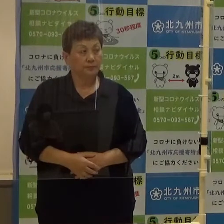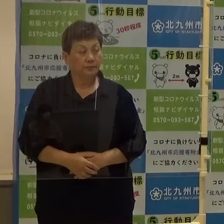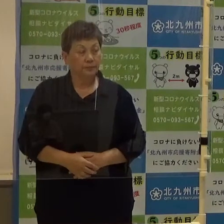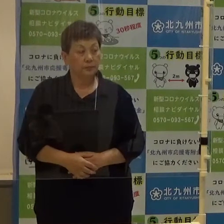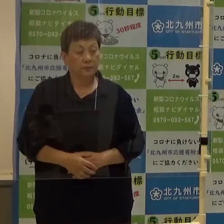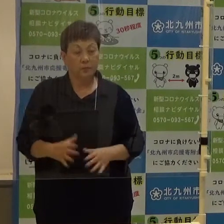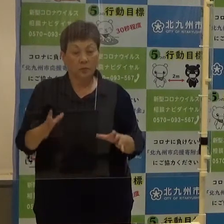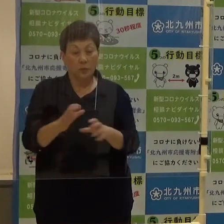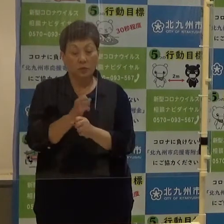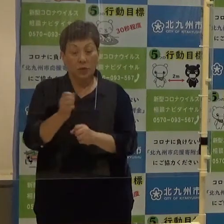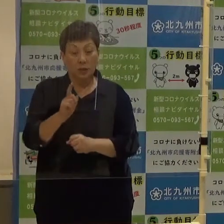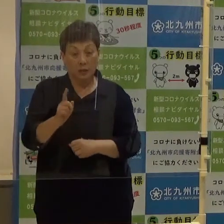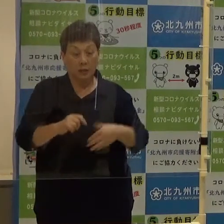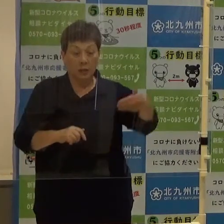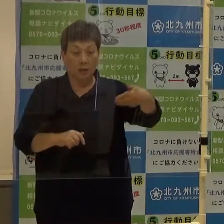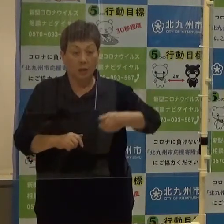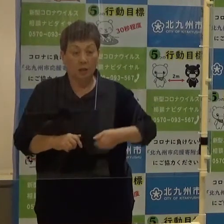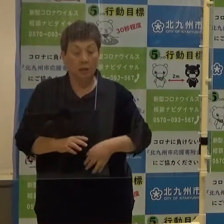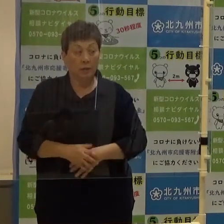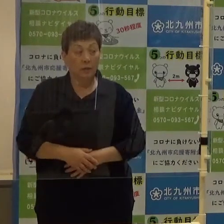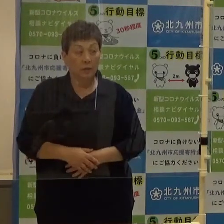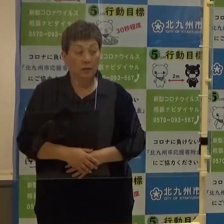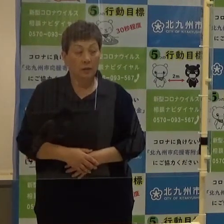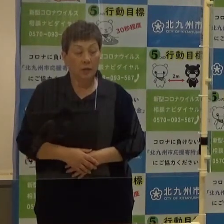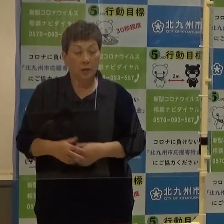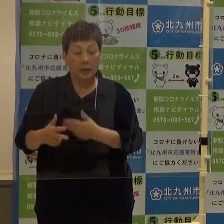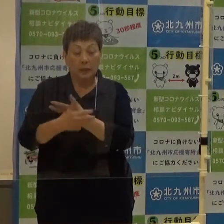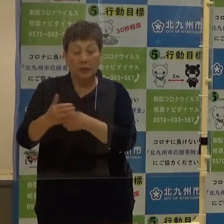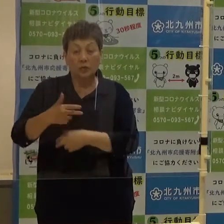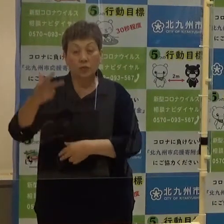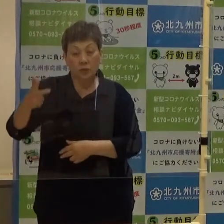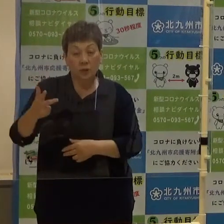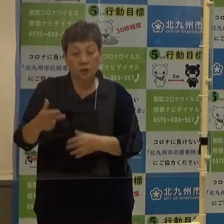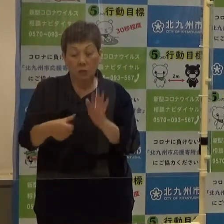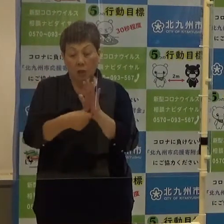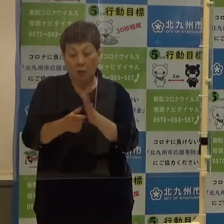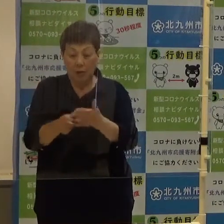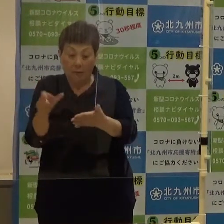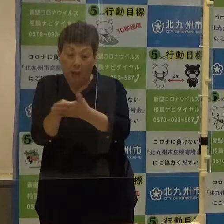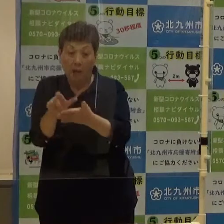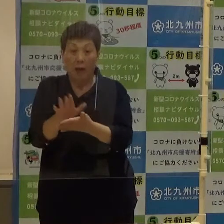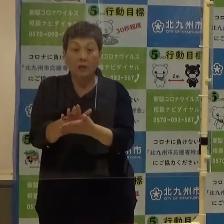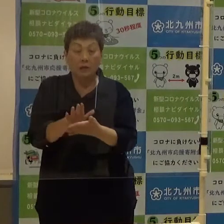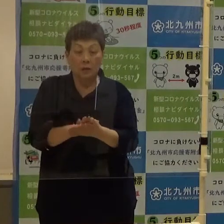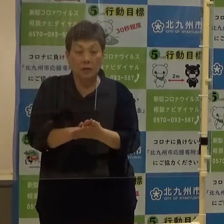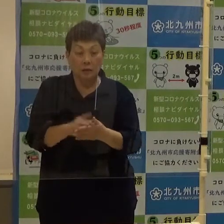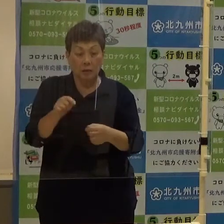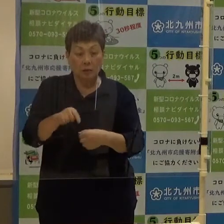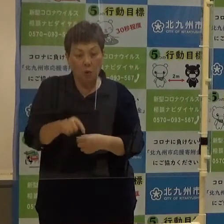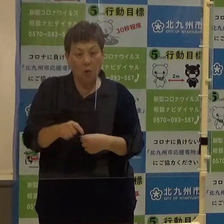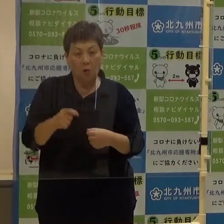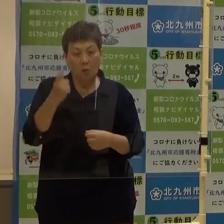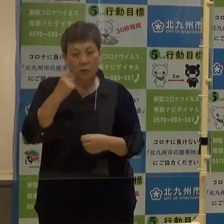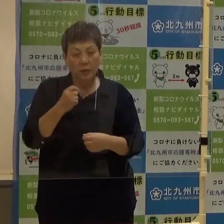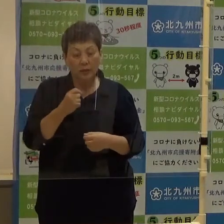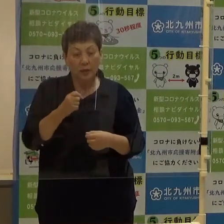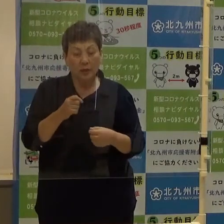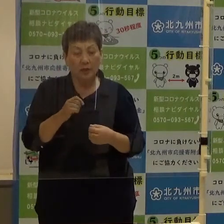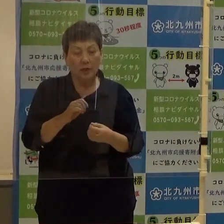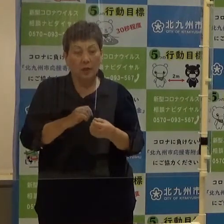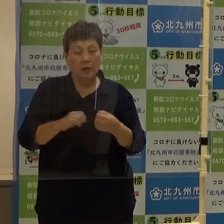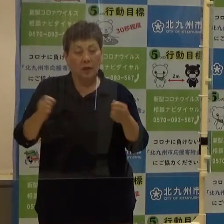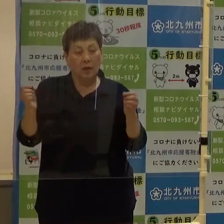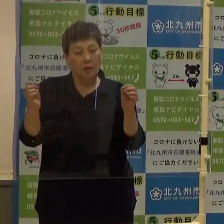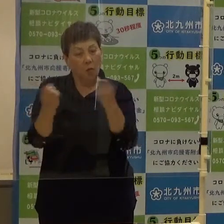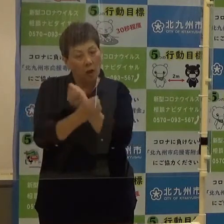つまりその北九州市とか消費者の名前が入っているので、そういった誤解を生む可能性がある、あるいは消